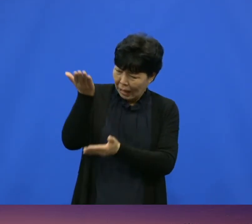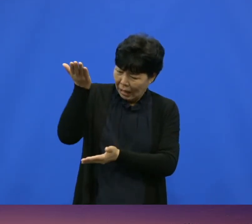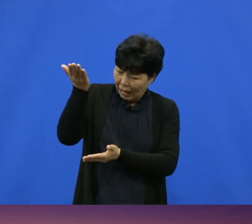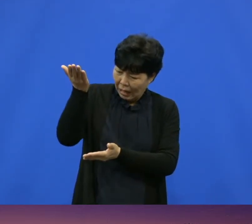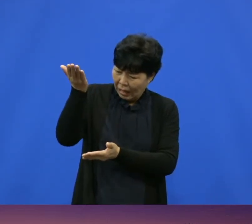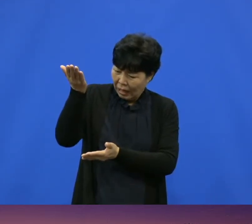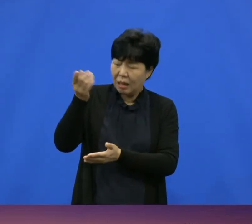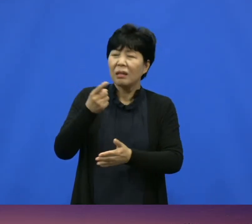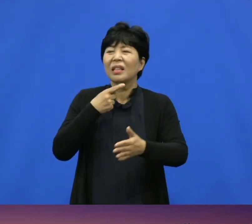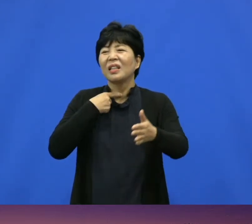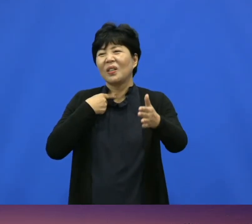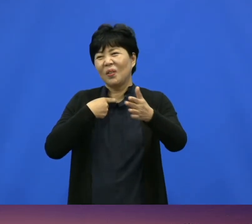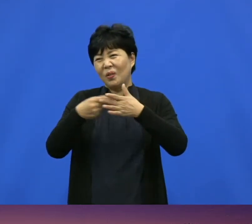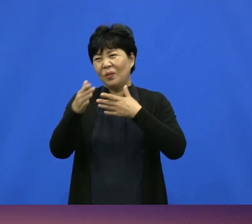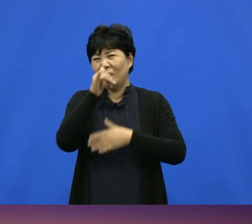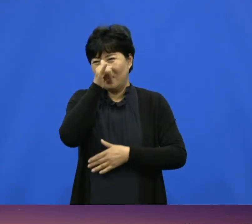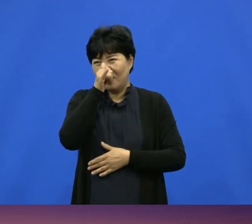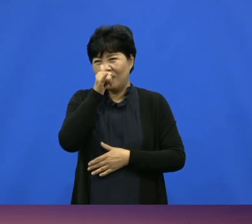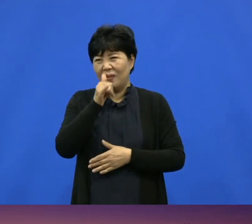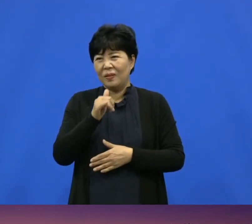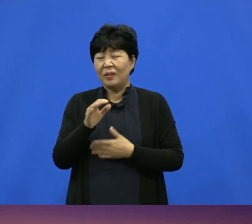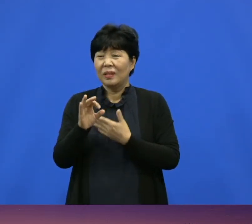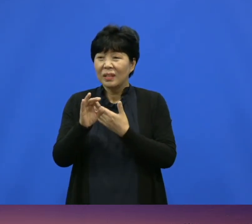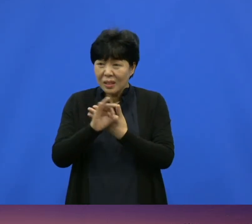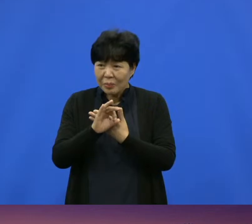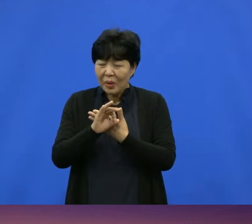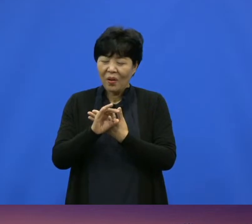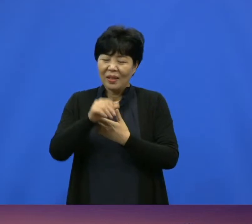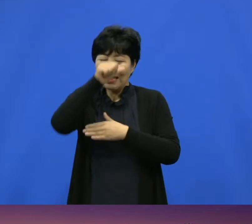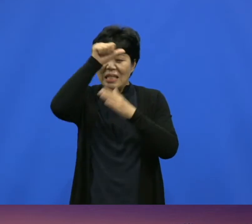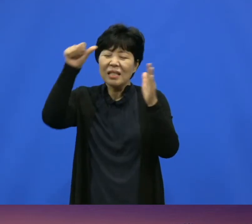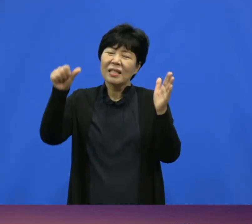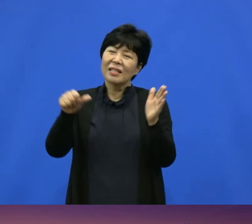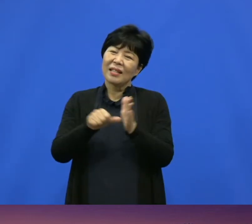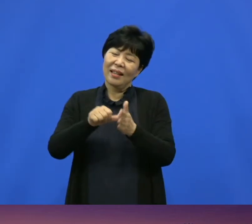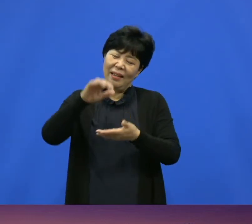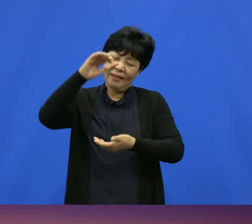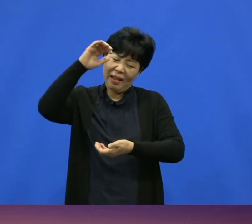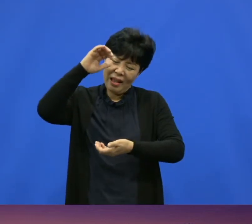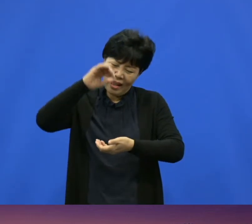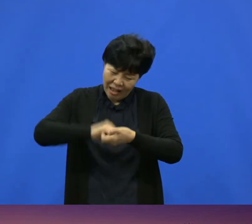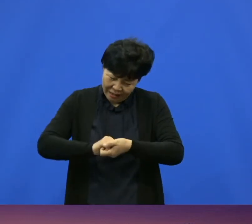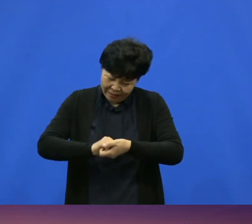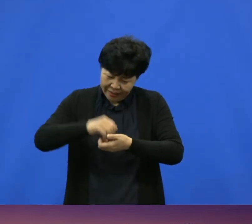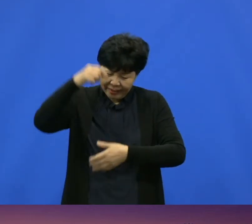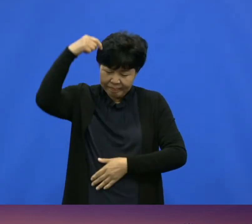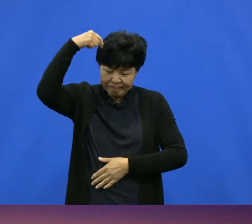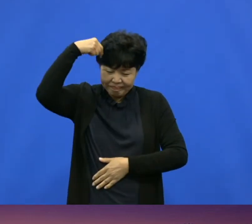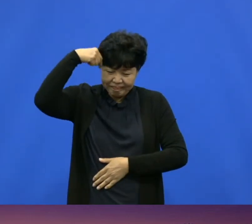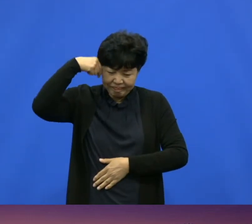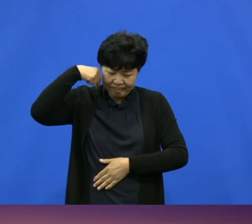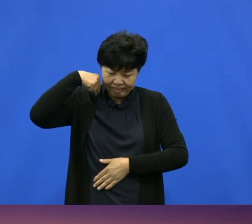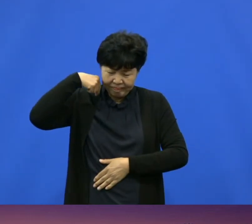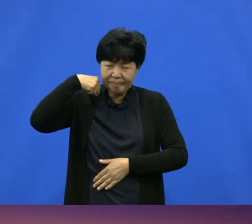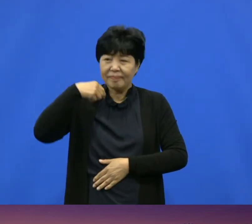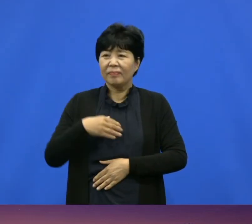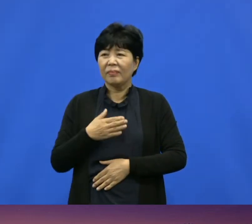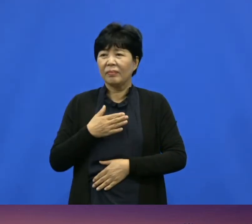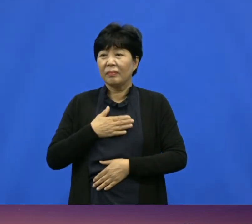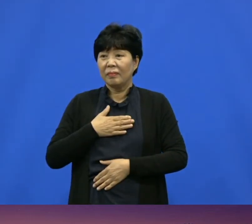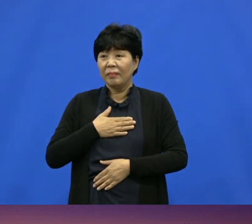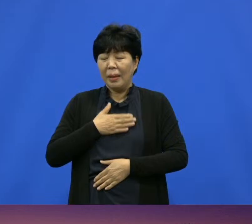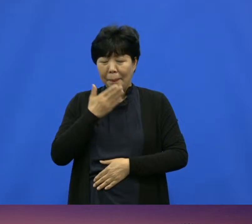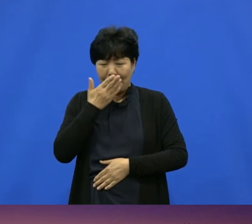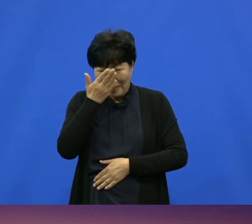우리가 맛보게 됩니다. 그때 우리는 어떻게 되죠? 인생의 한계에 부딪히죠. 내가 할 수 있는